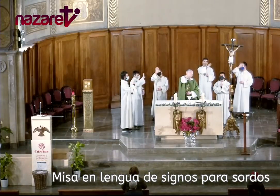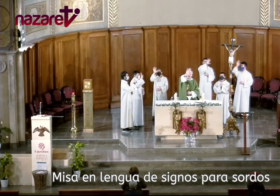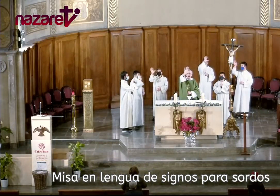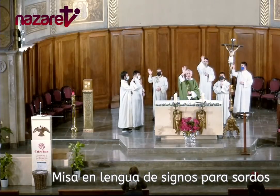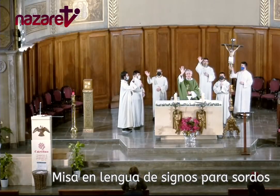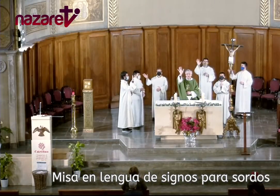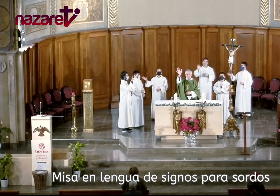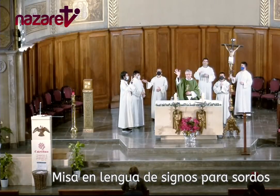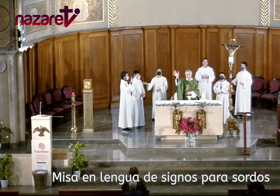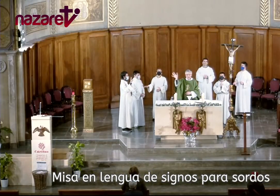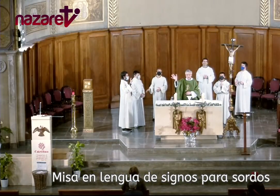Hosana en el